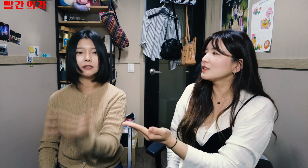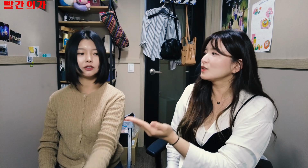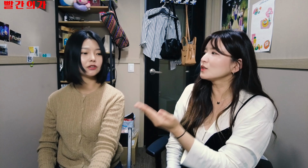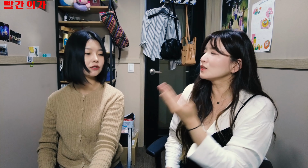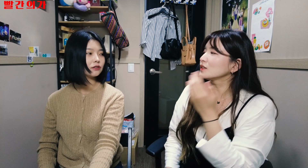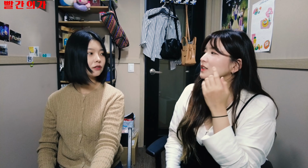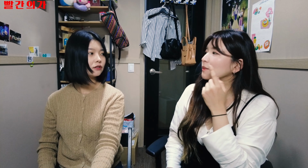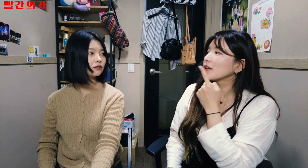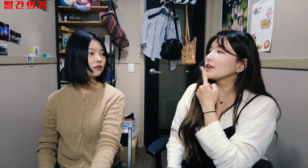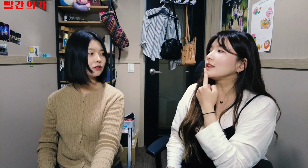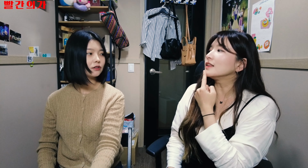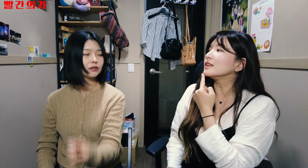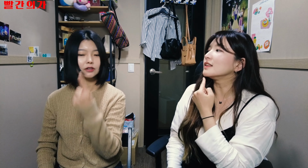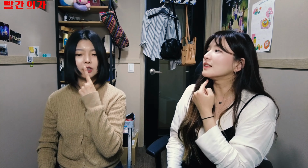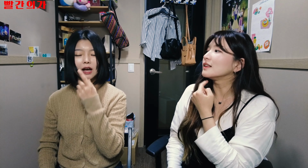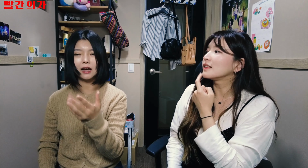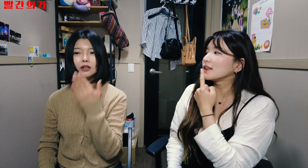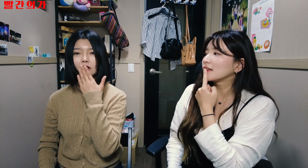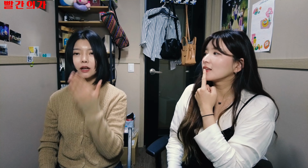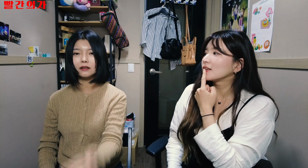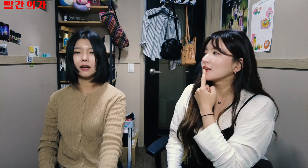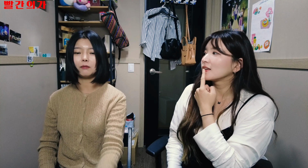추억할 수 그다음에 있는 아 이렇게 갔다가 한 번